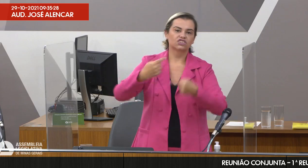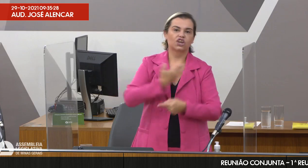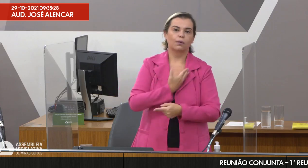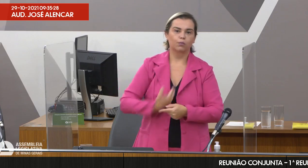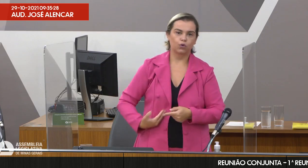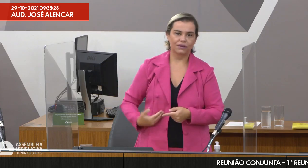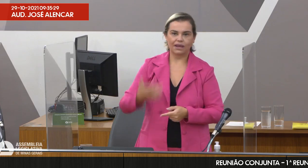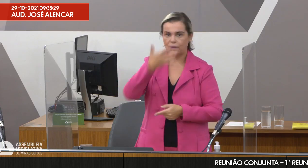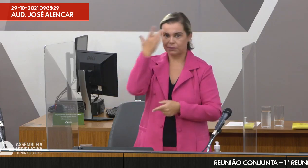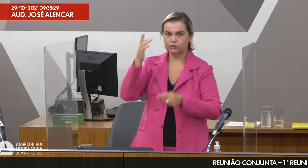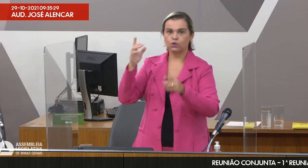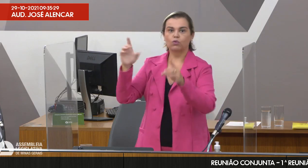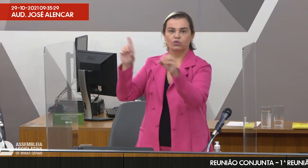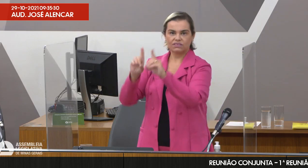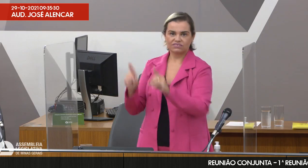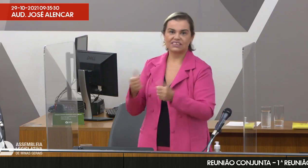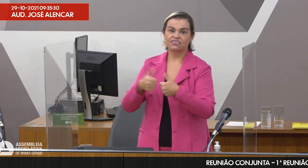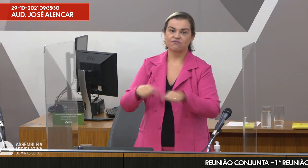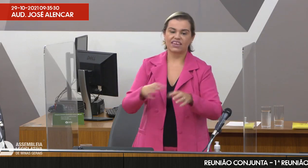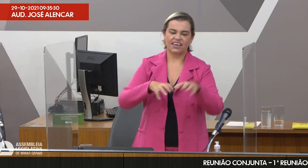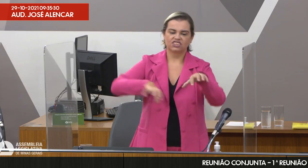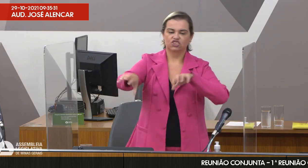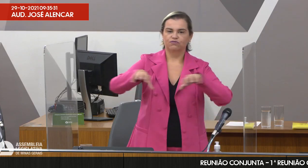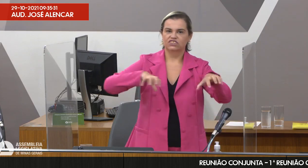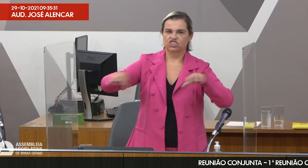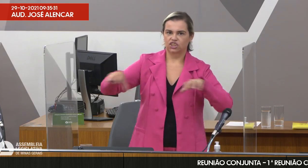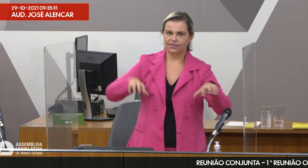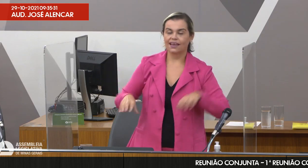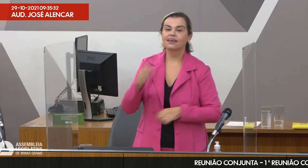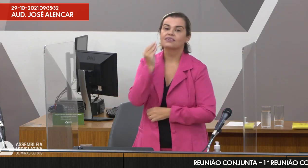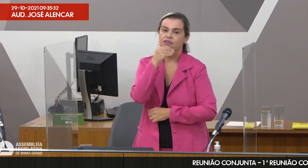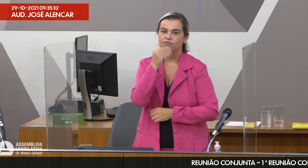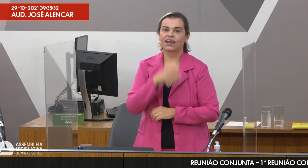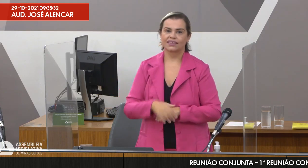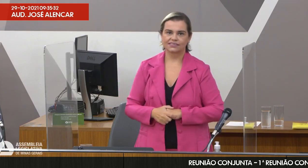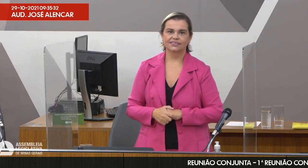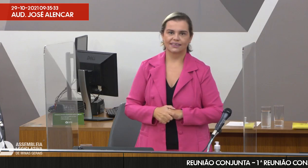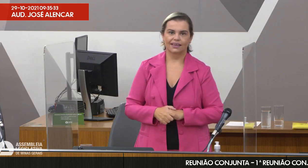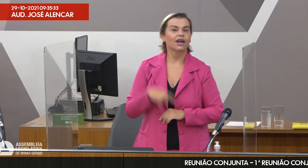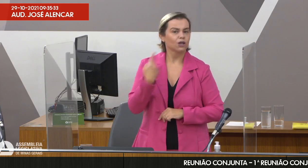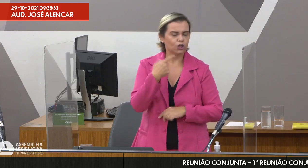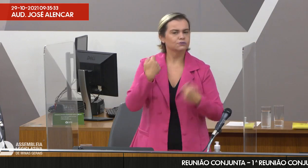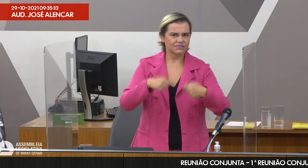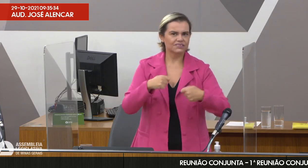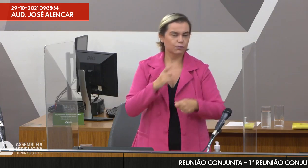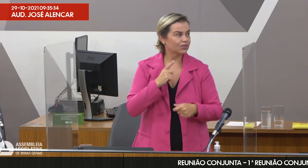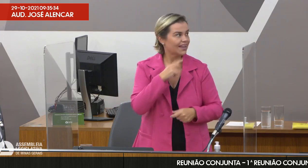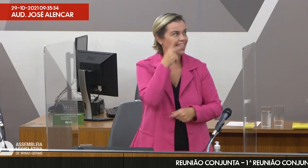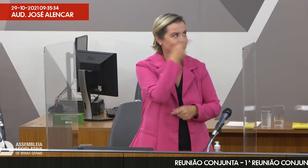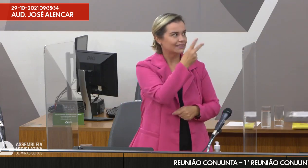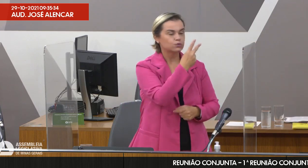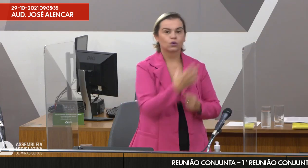o cadastro inclusão, a política pública para a pessoa com deficiência fica fragmentada,